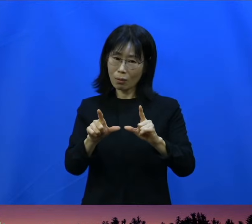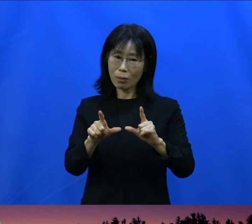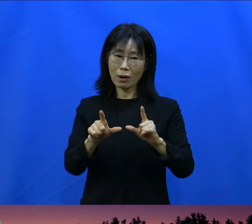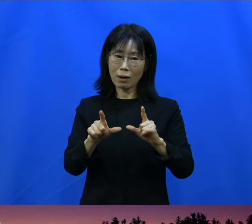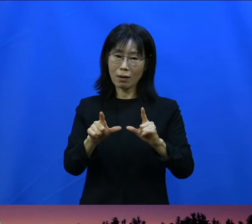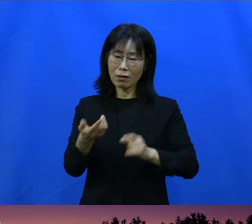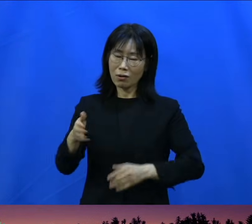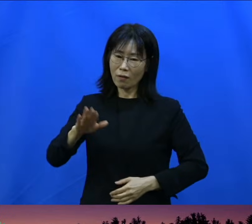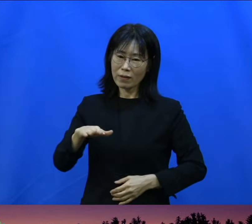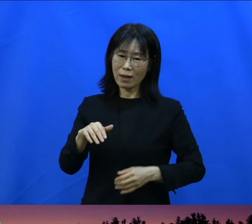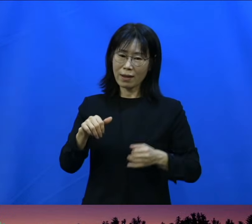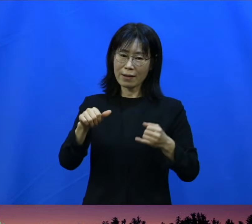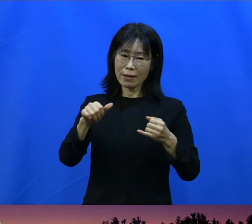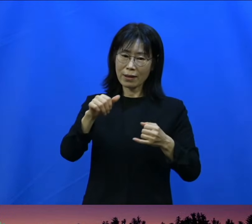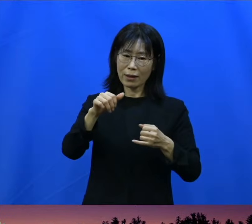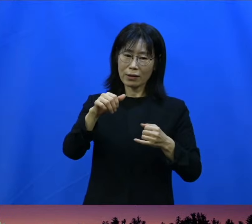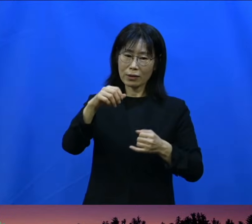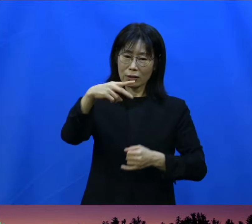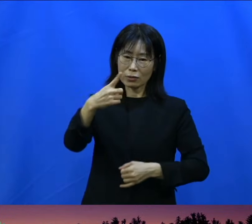성이 있다는 거예요.